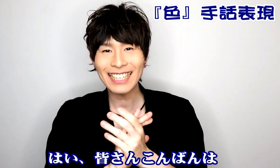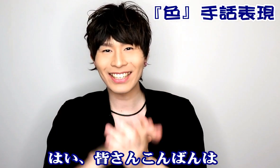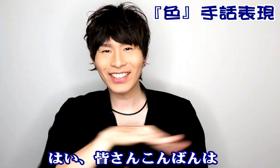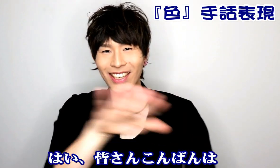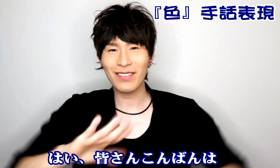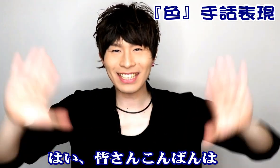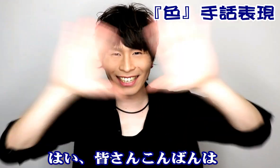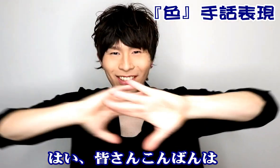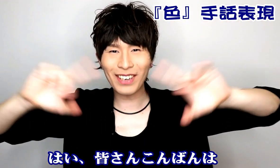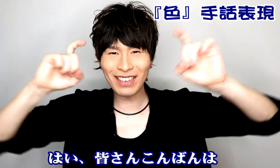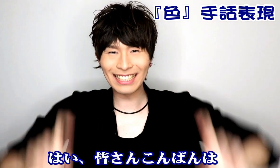ということで皆さんこんばんは、